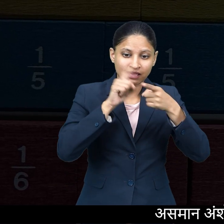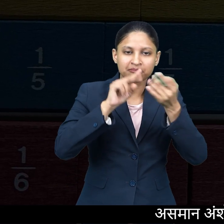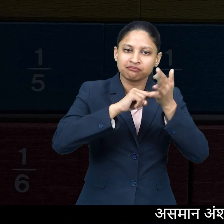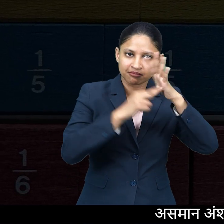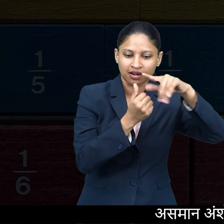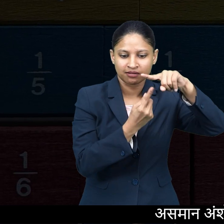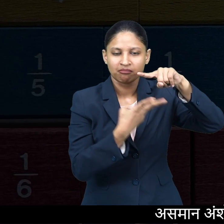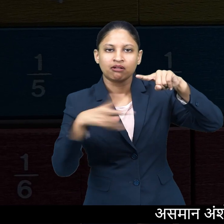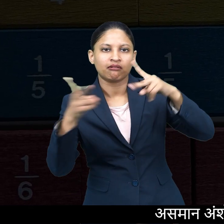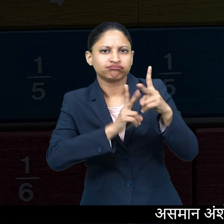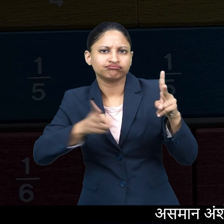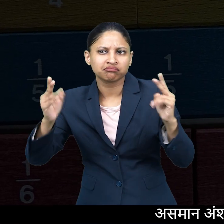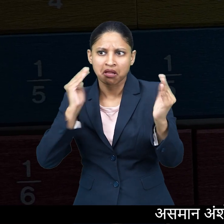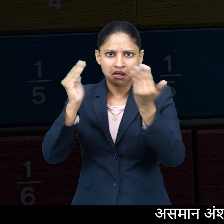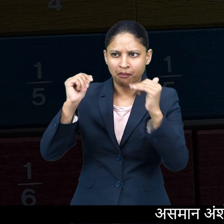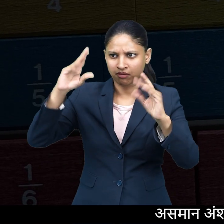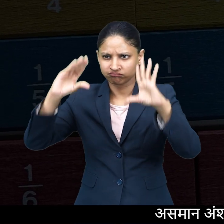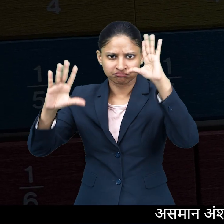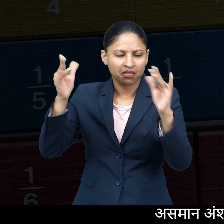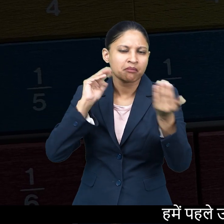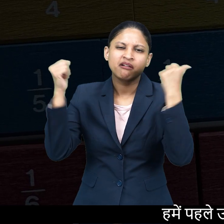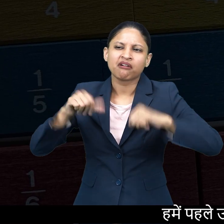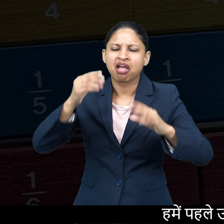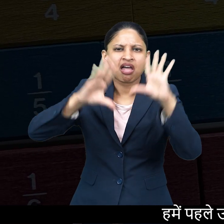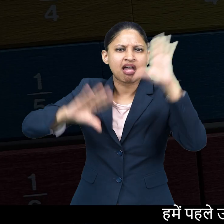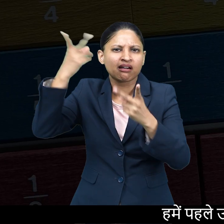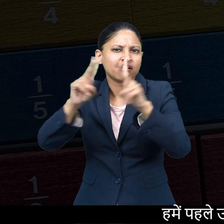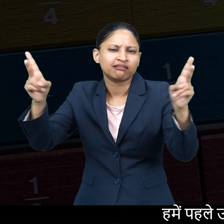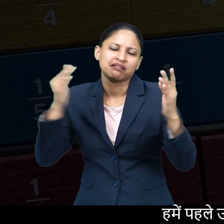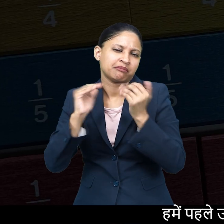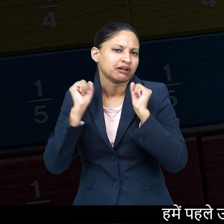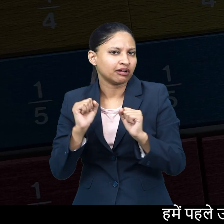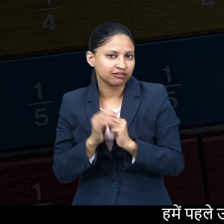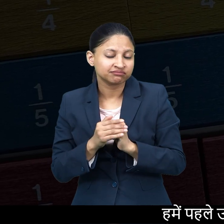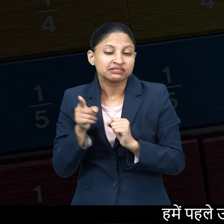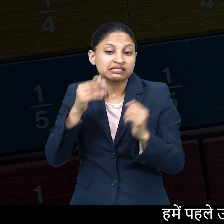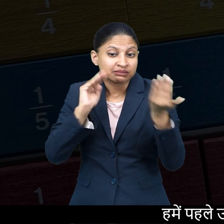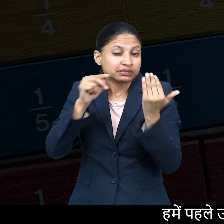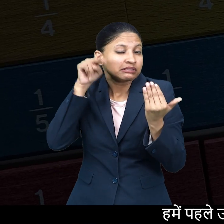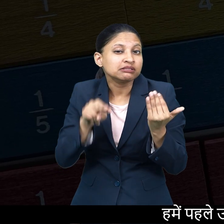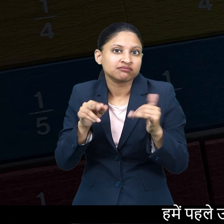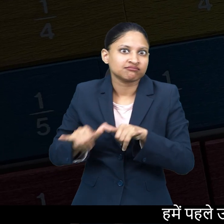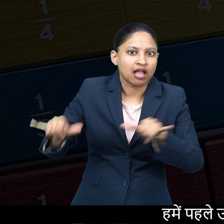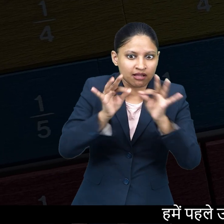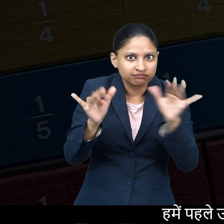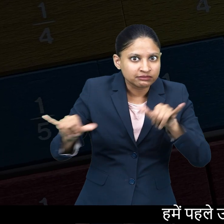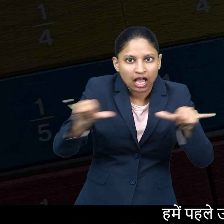असमान अंशों की सीधी तुलना नहीं की जा सकती। हमें पहले उनके टुकड़ों को समान करना होगा।